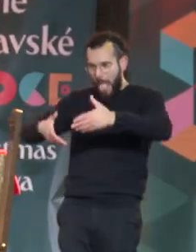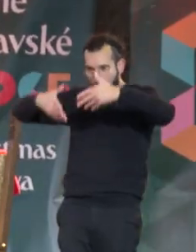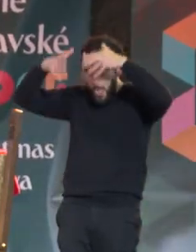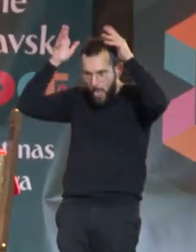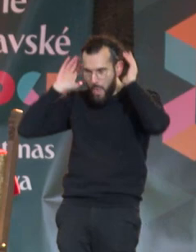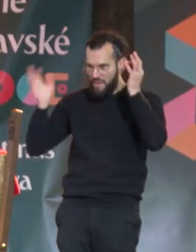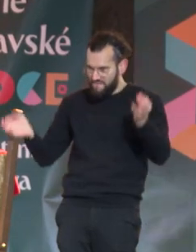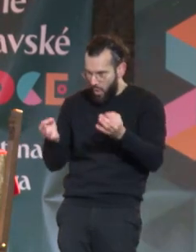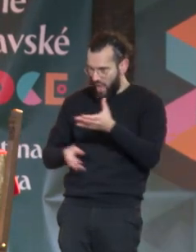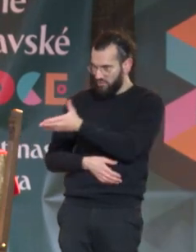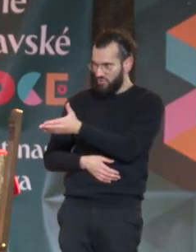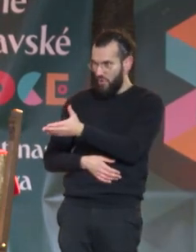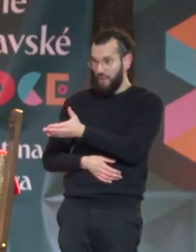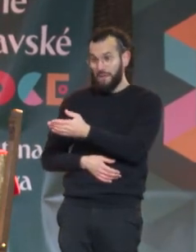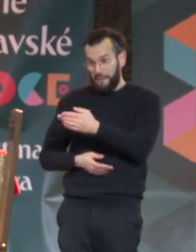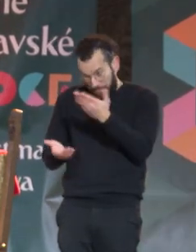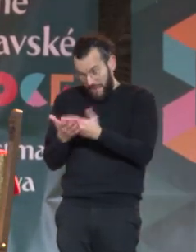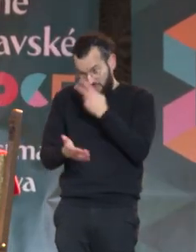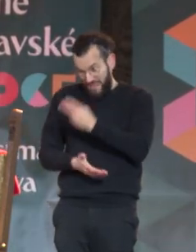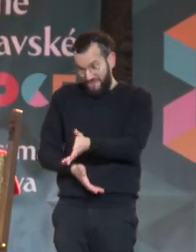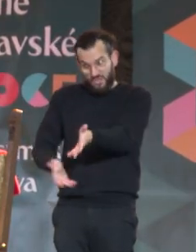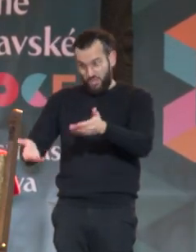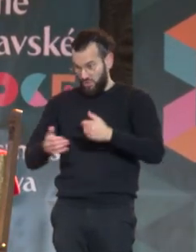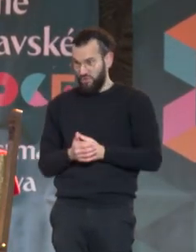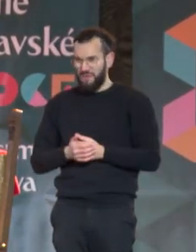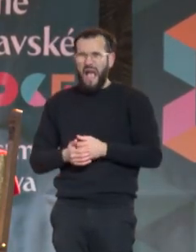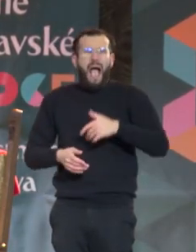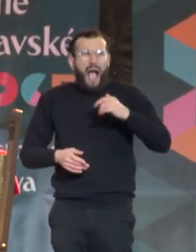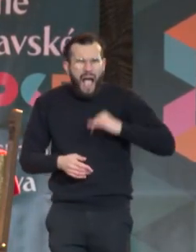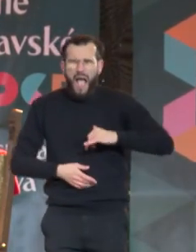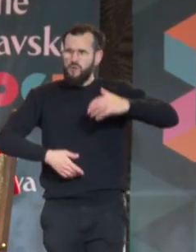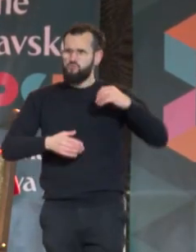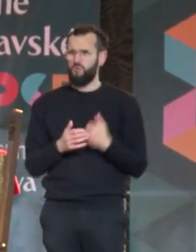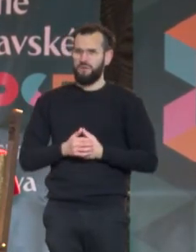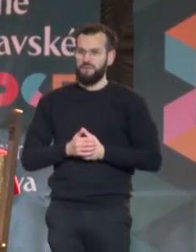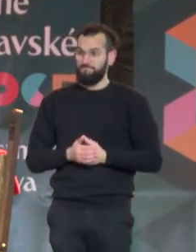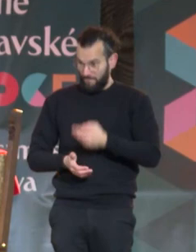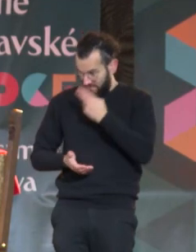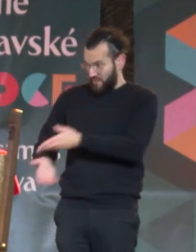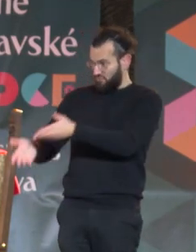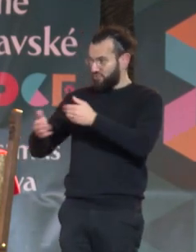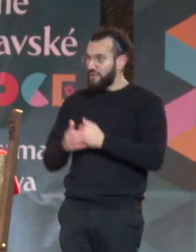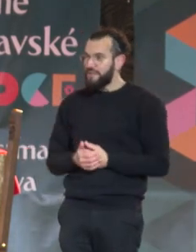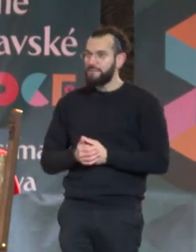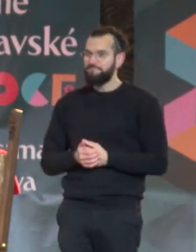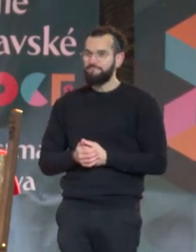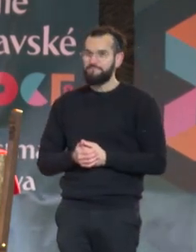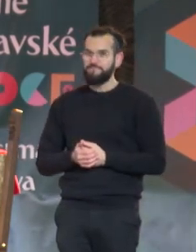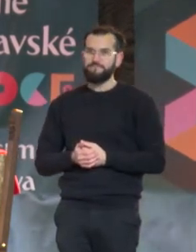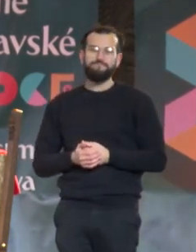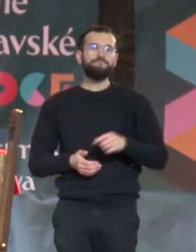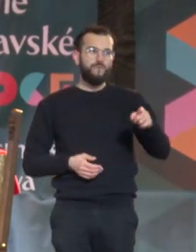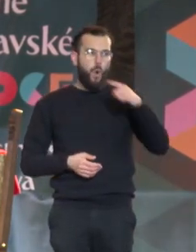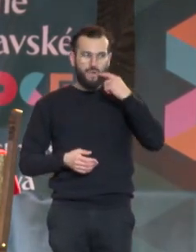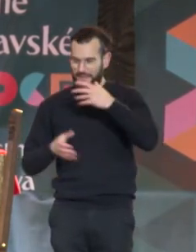možno aj viac videl pod nohy. Au! No vidíš? Tato mi síce stiahol z